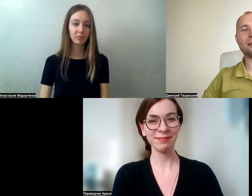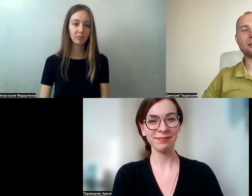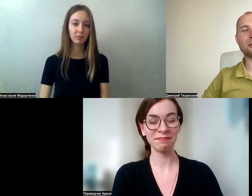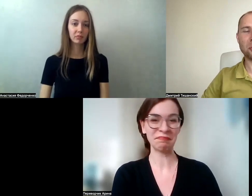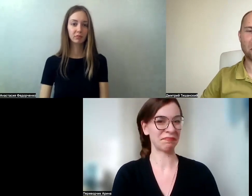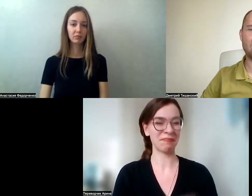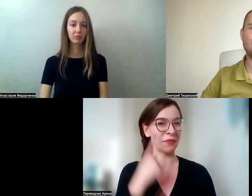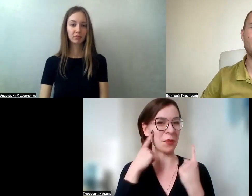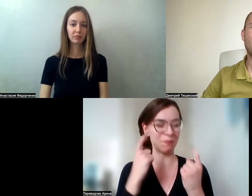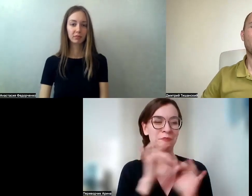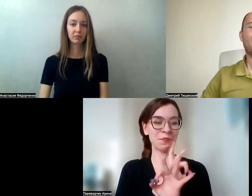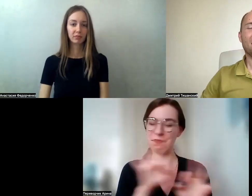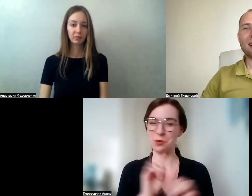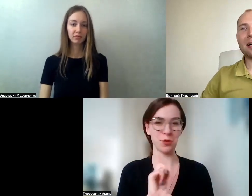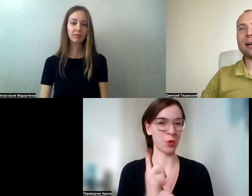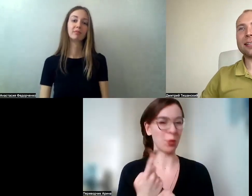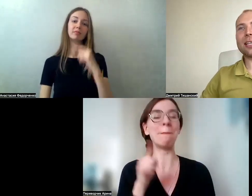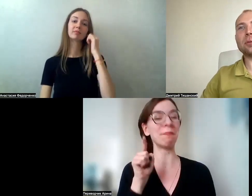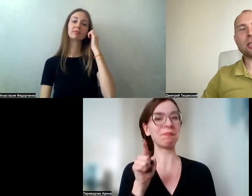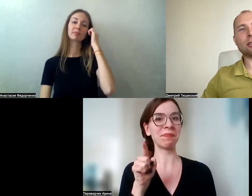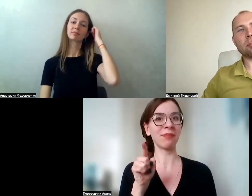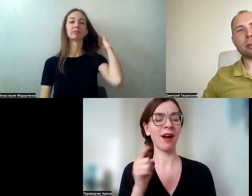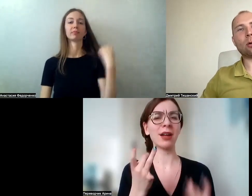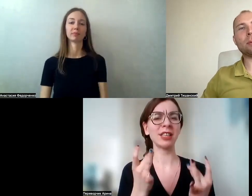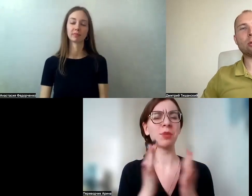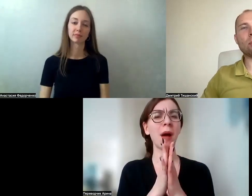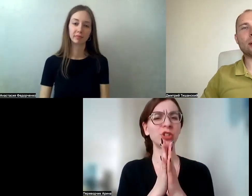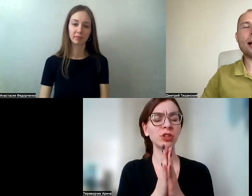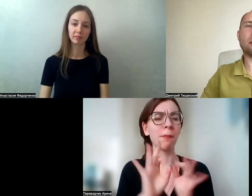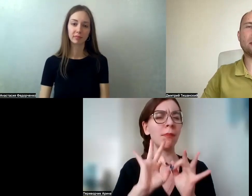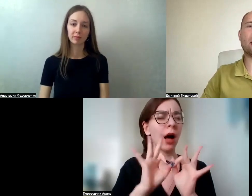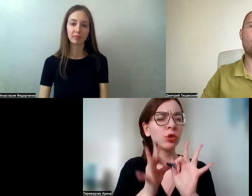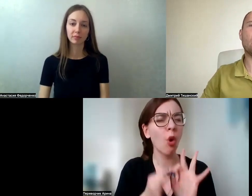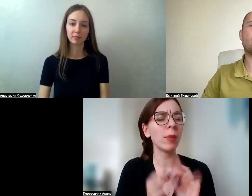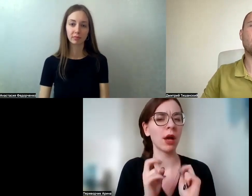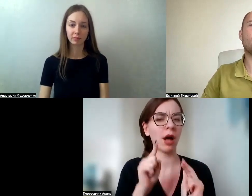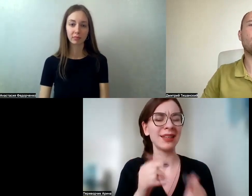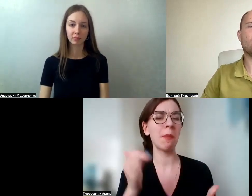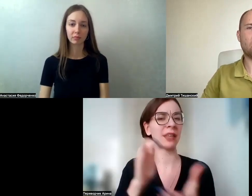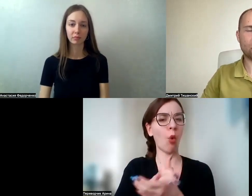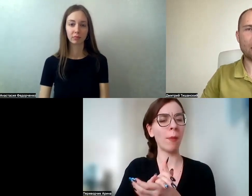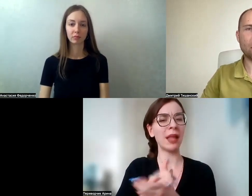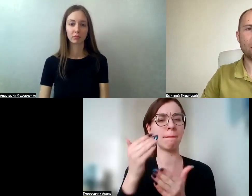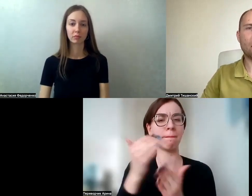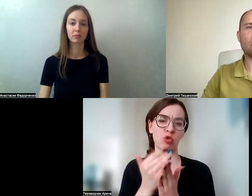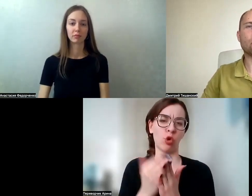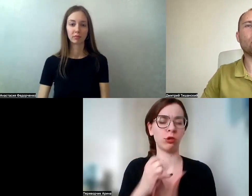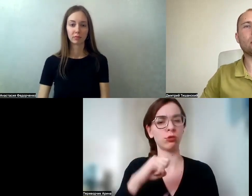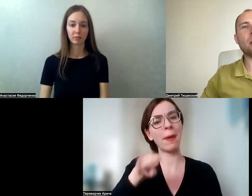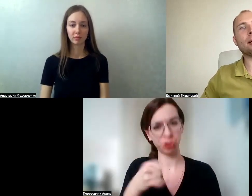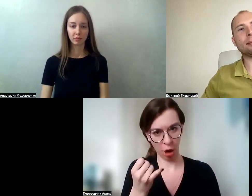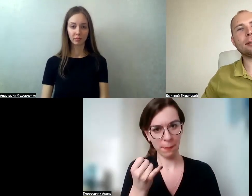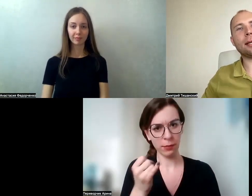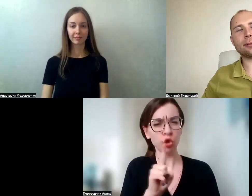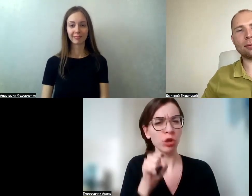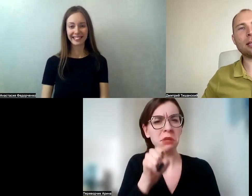Круто, супер просто. Расскажи, пожалуйста, подробнее о том, как ты познакомилась с методикой Superjump, что